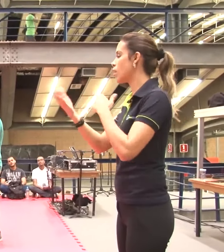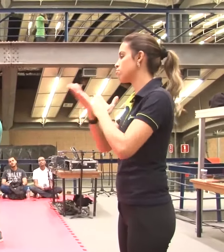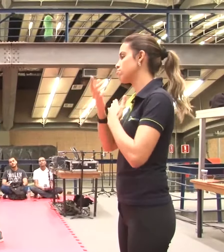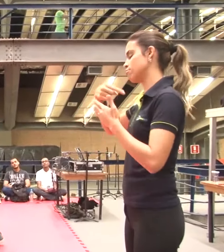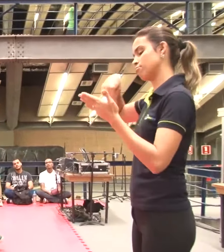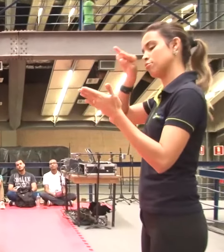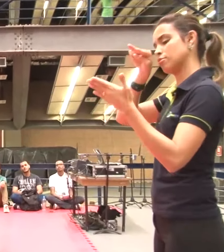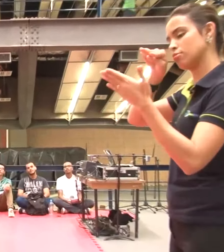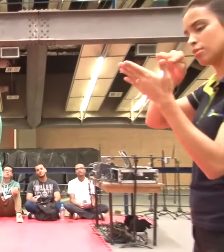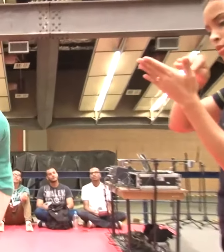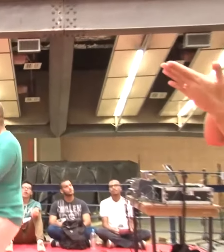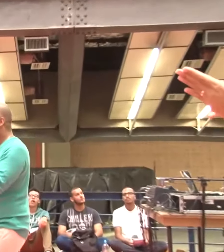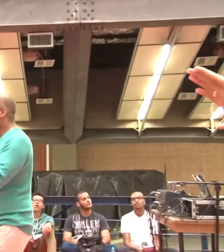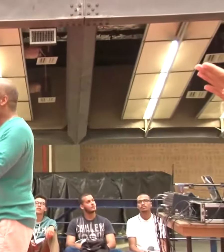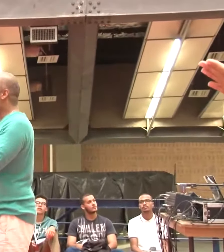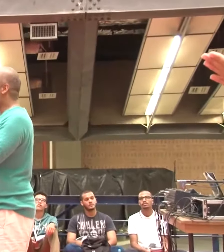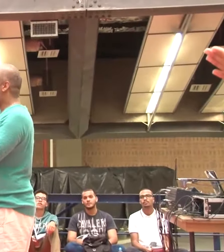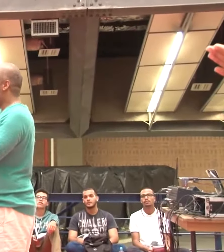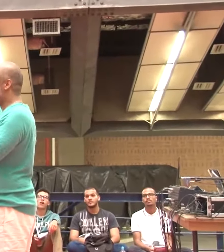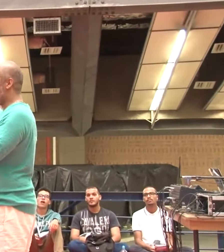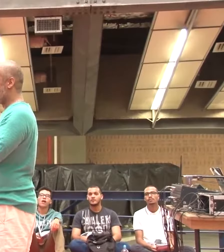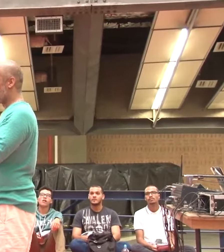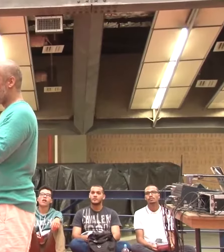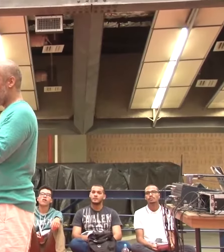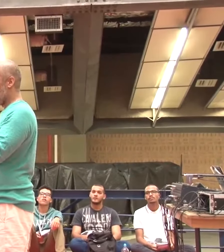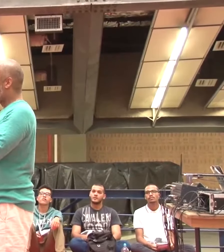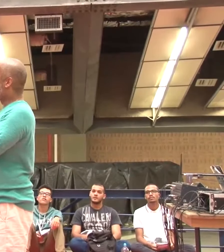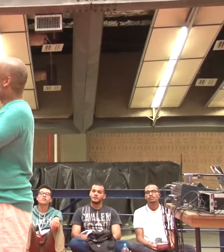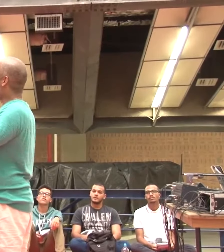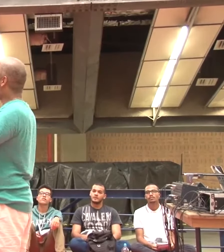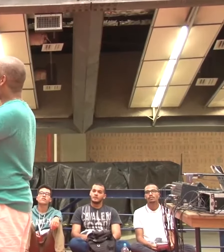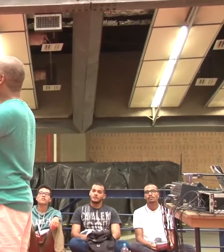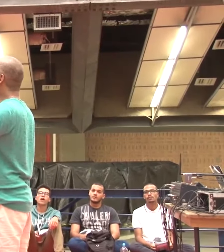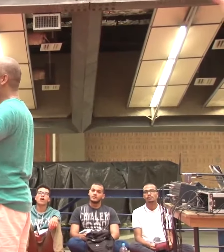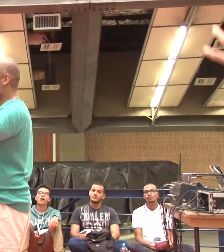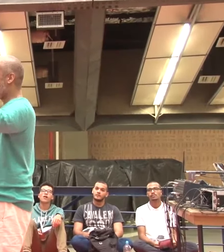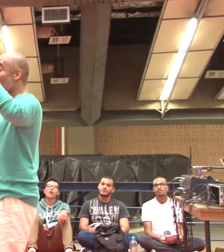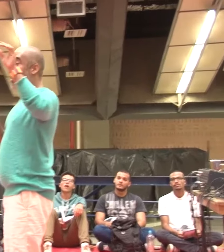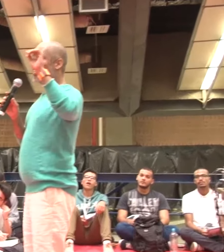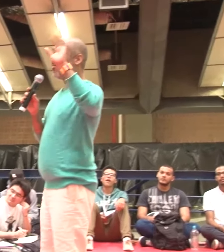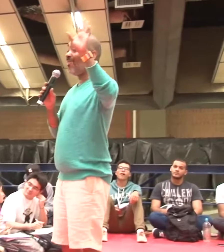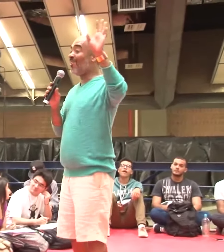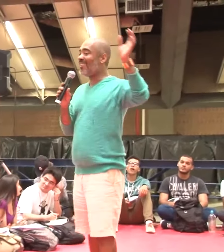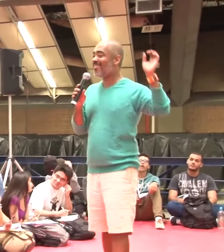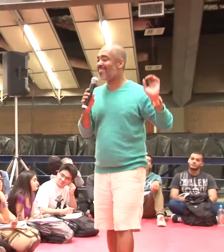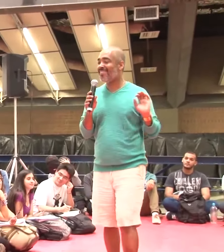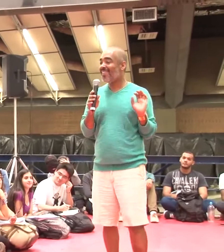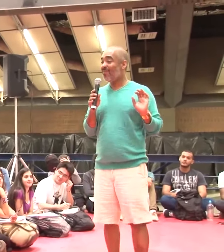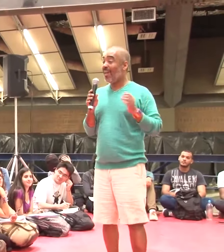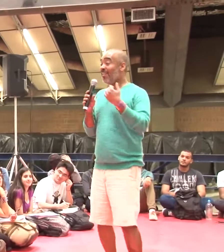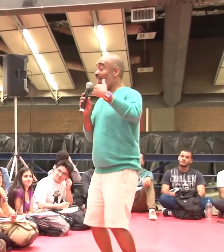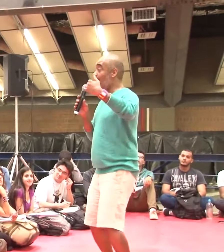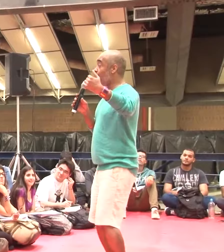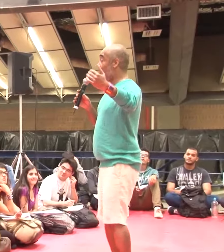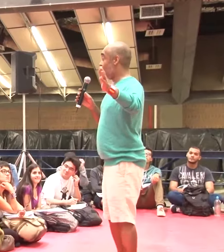leitores, entremos e imaginemos, né? Cores, sabores, paladares, valores,